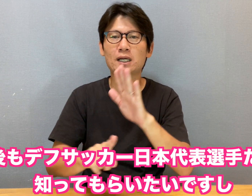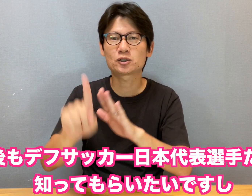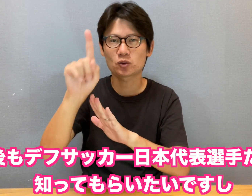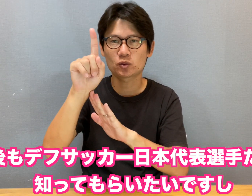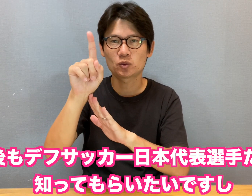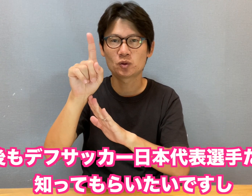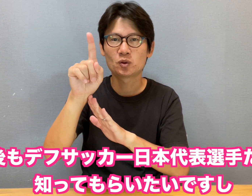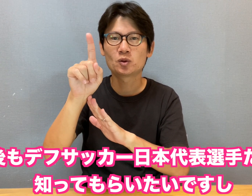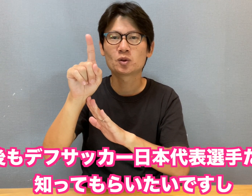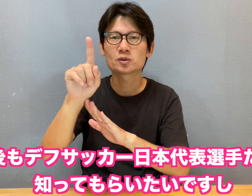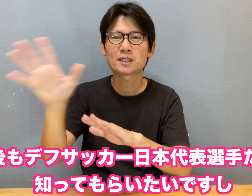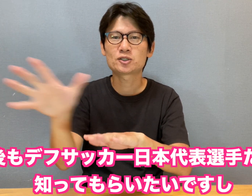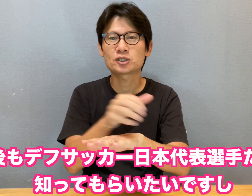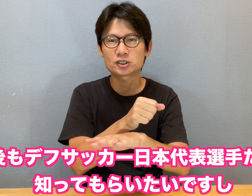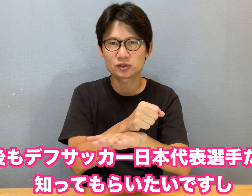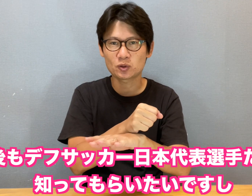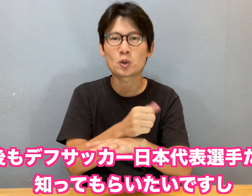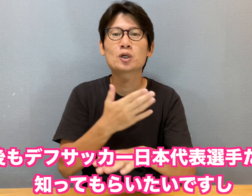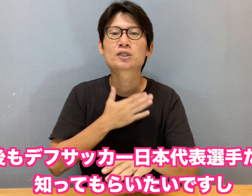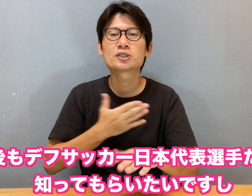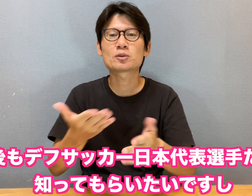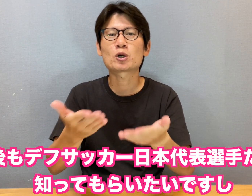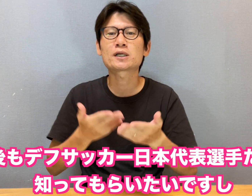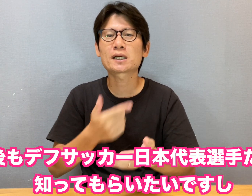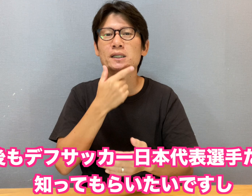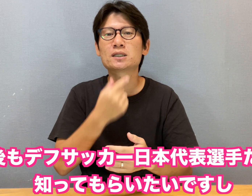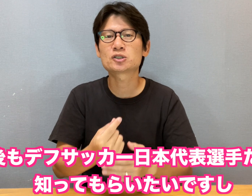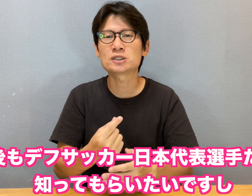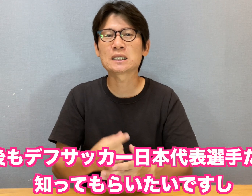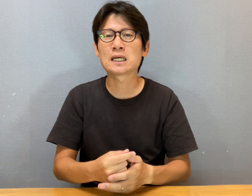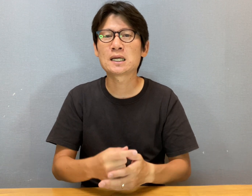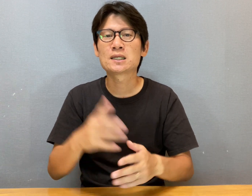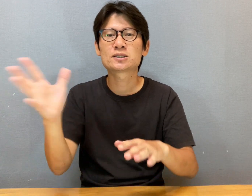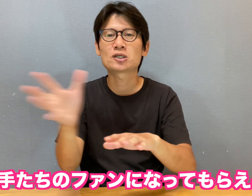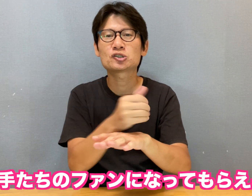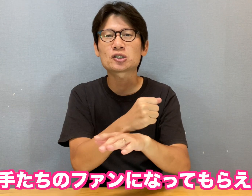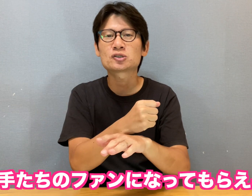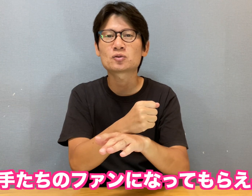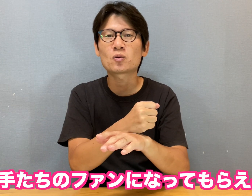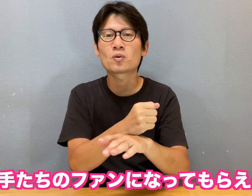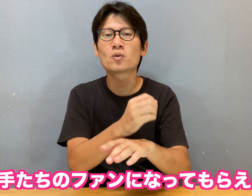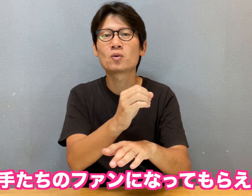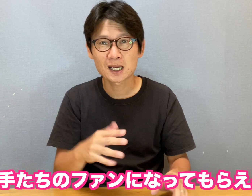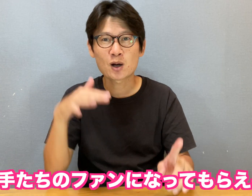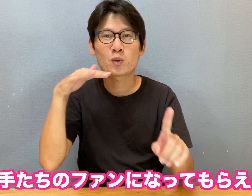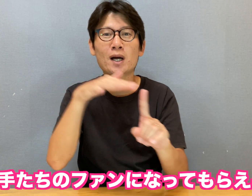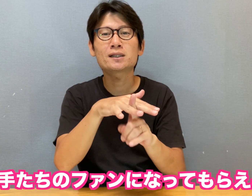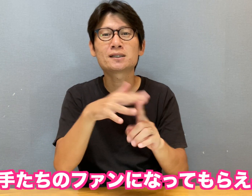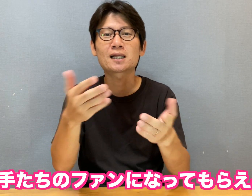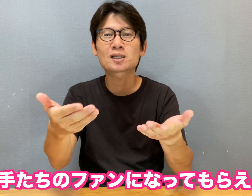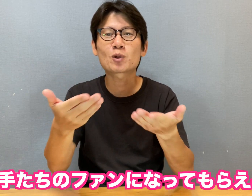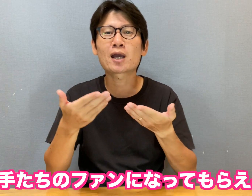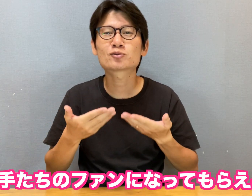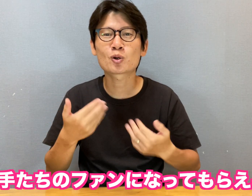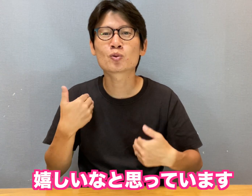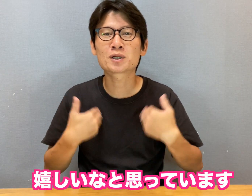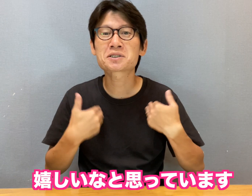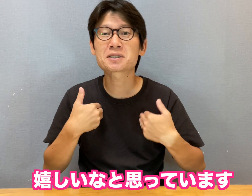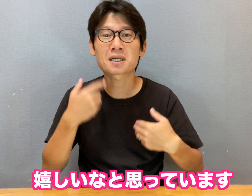表選手たちを知ってもらいたいですし、選手たちのファンになってもらえると嬉しいなと